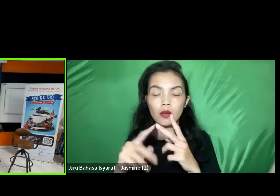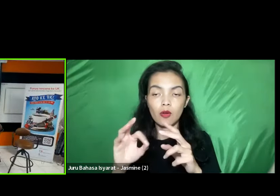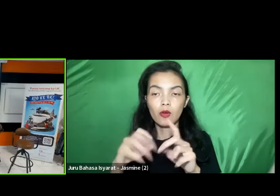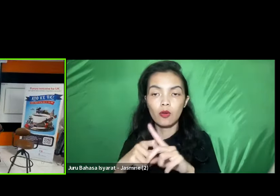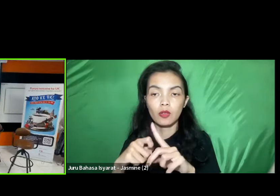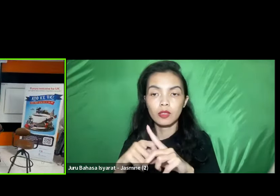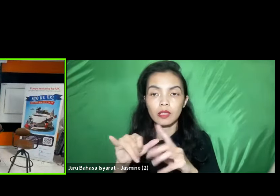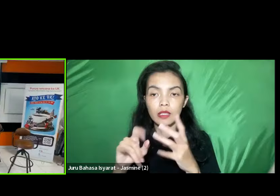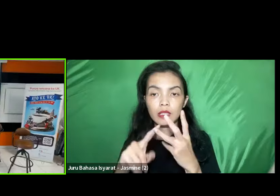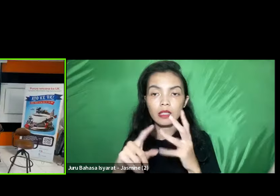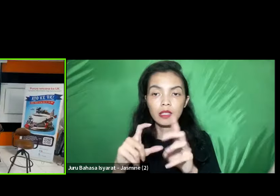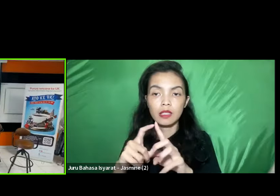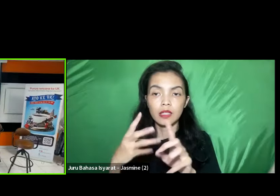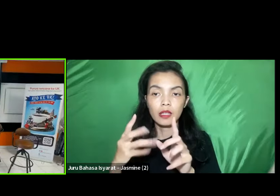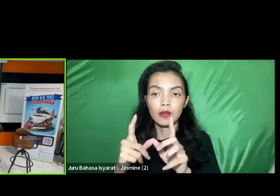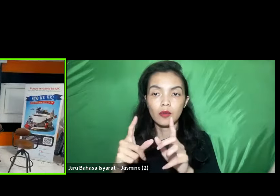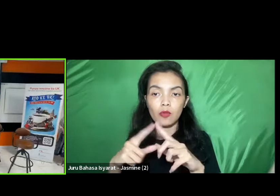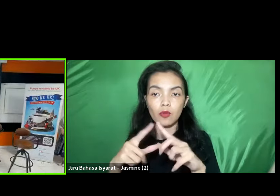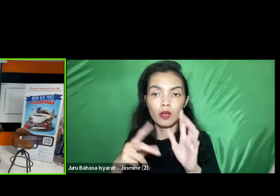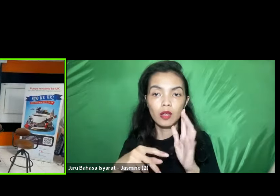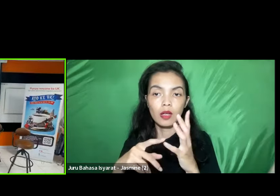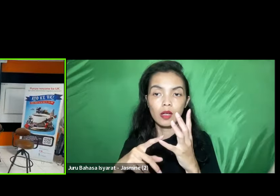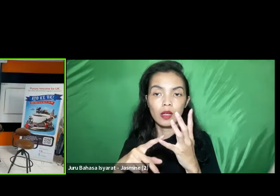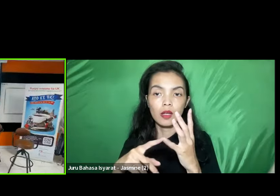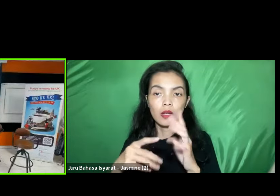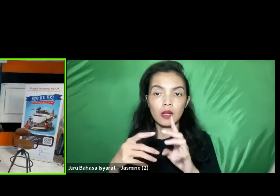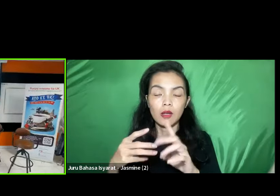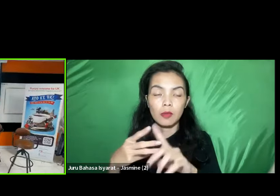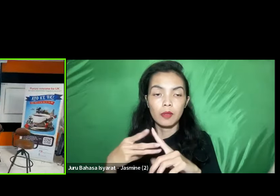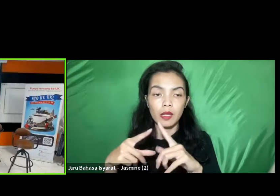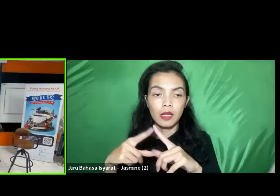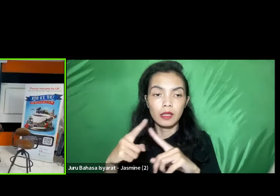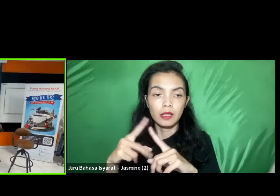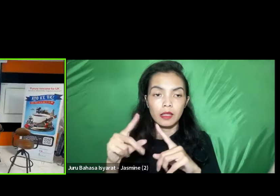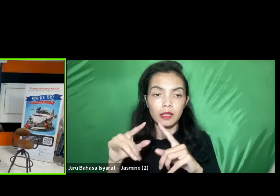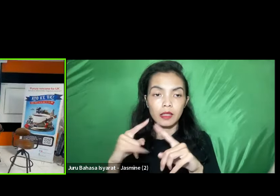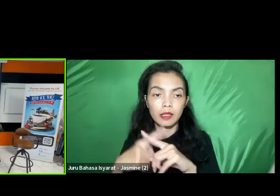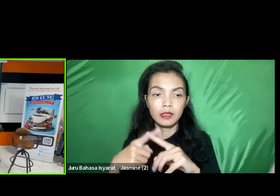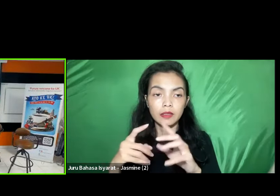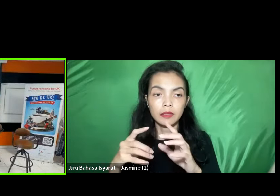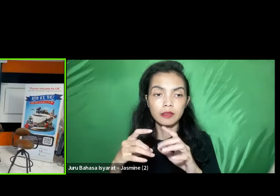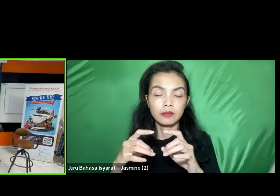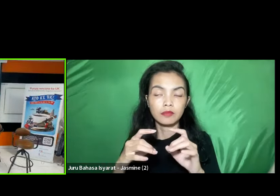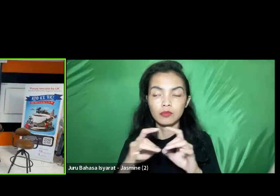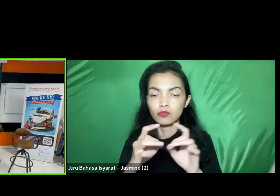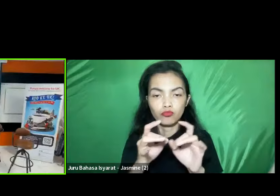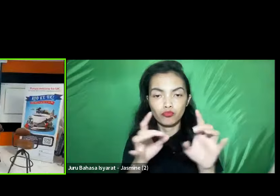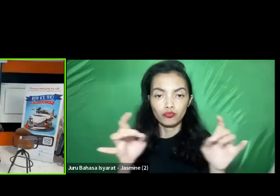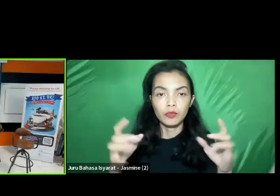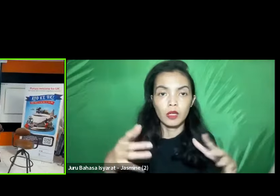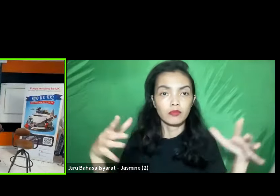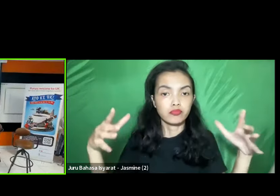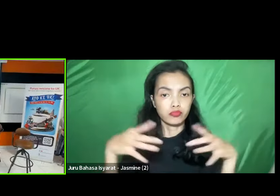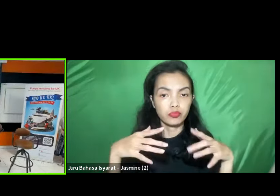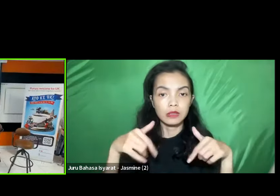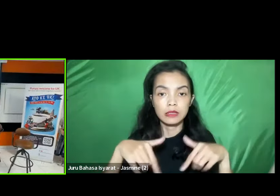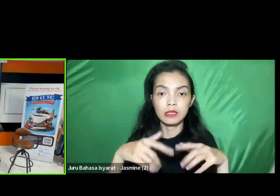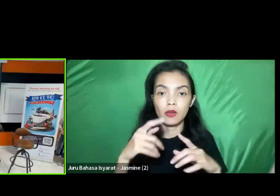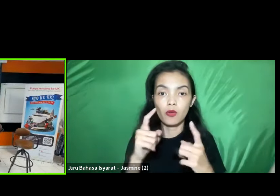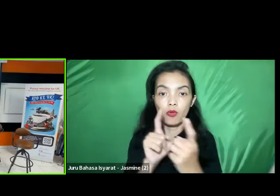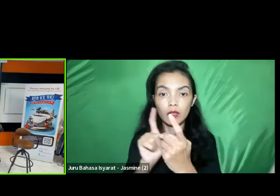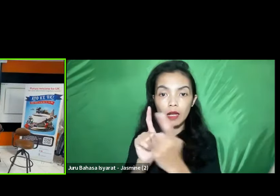Kak Rendeng sama teman-teman mentor kita juga yang sudah hadir hari ini Baik di online maupun offline Terima kasih banyak e atas